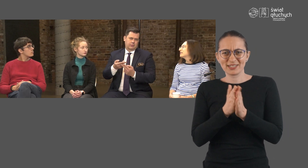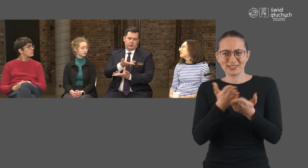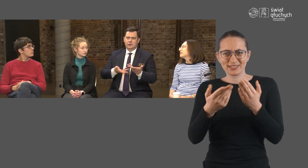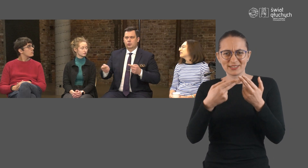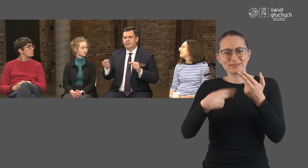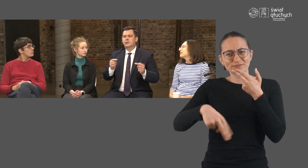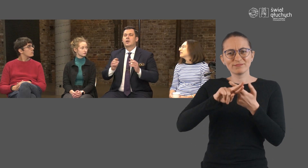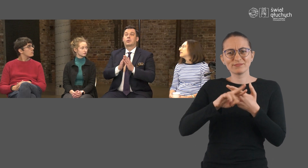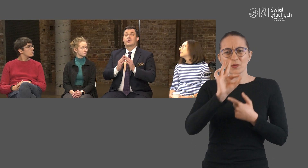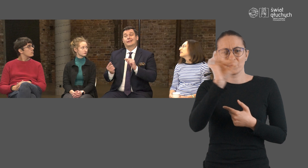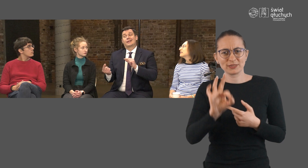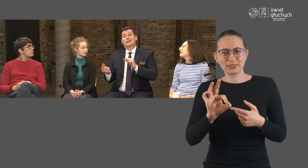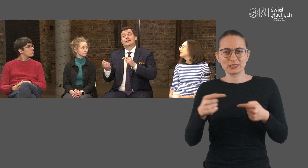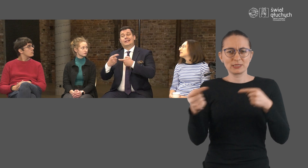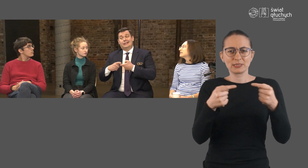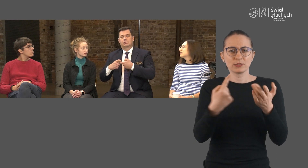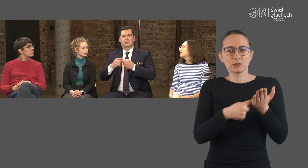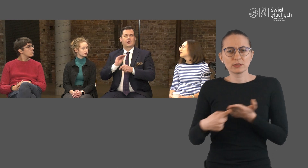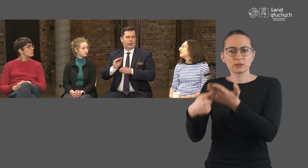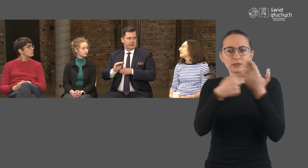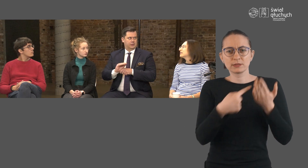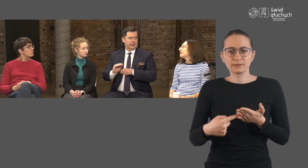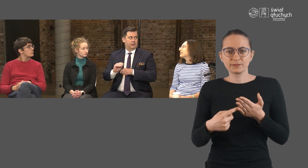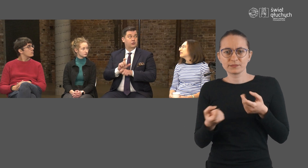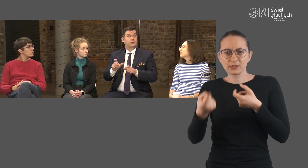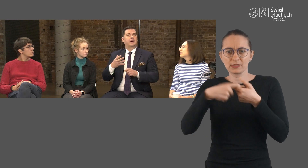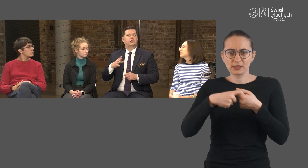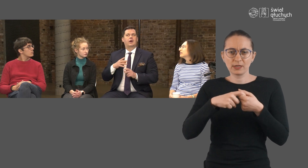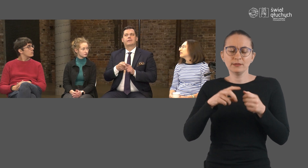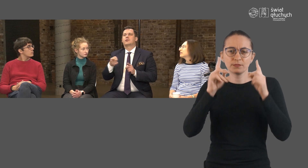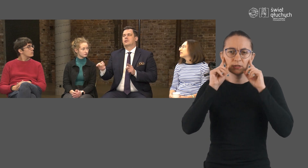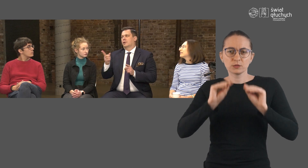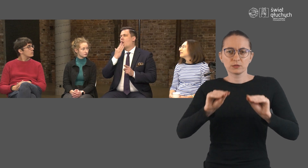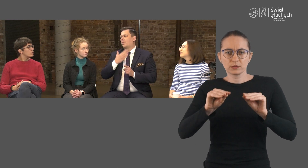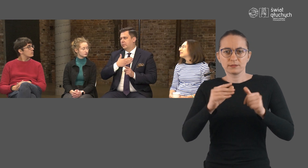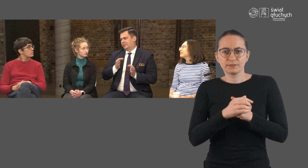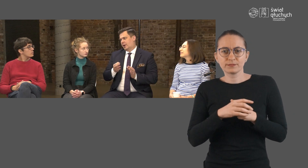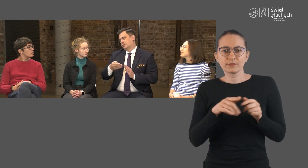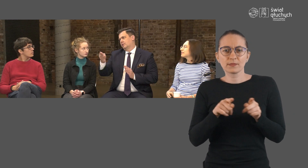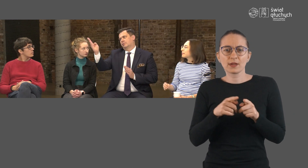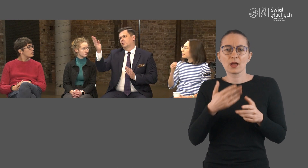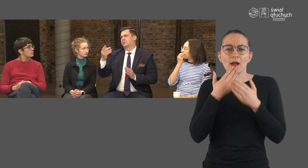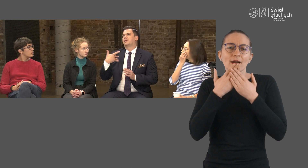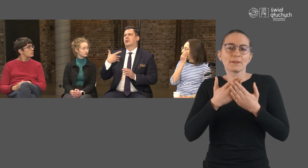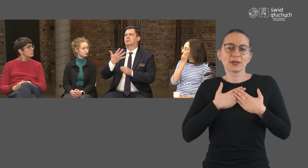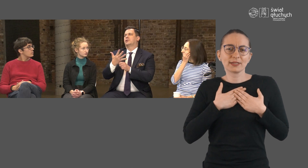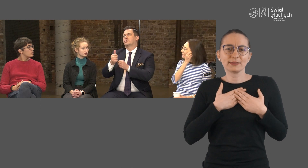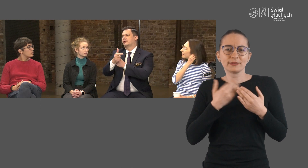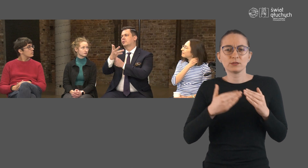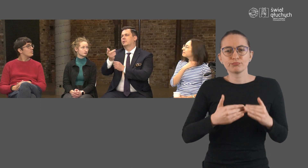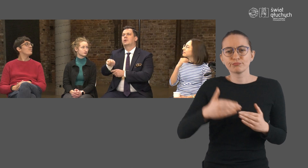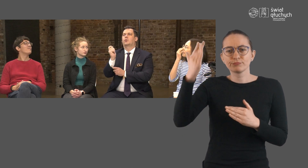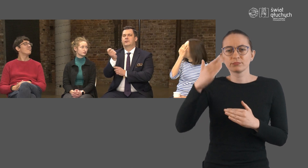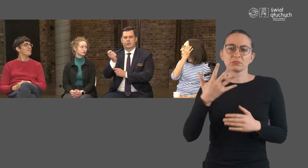odpowiadać czy dyskutować. Proszę, edukacja, dobra? Czy warto, ale w czasie hobby teraz, nie? Możesz mieć lat